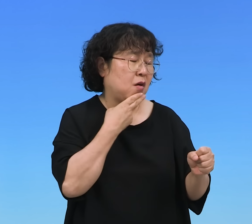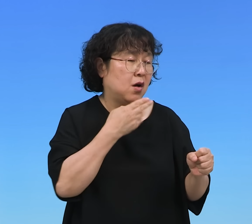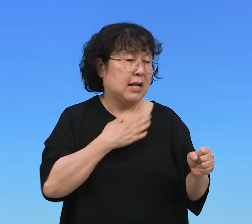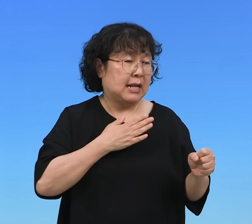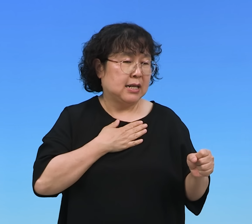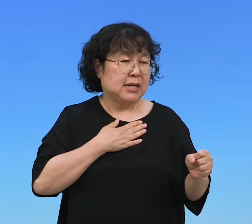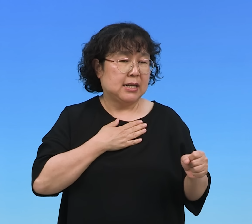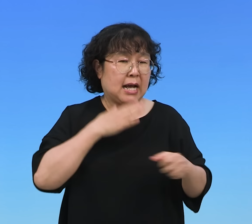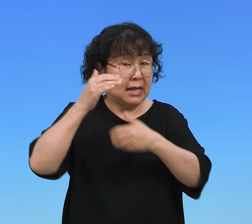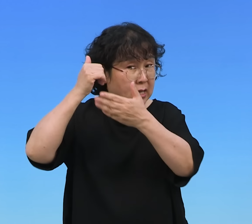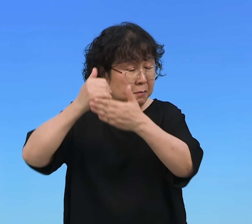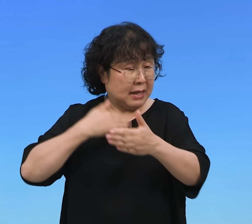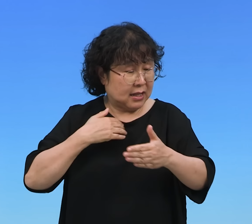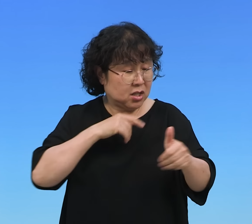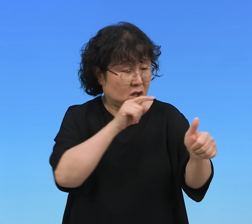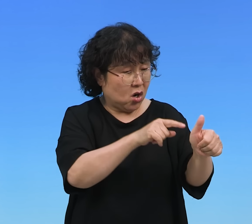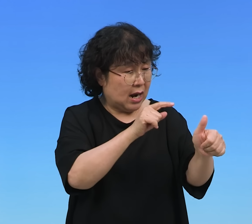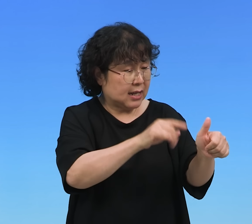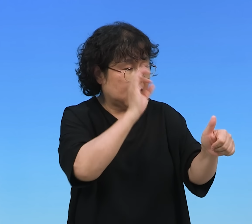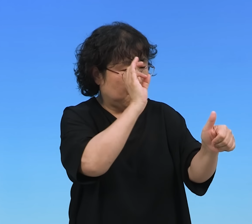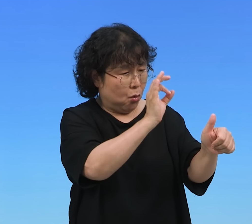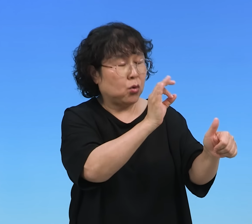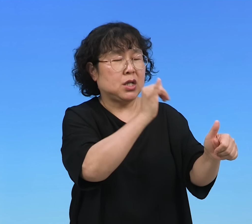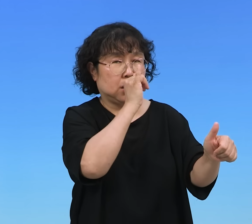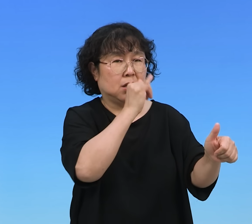여전히 주목하고 있다. 넌 야베스기 때문이다.